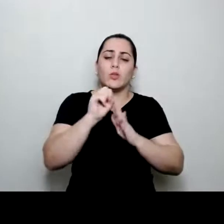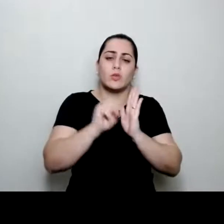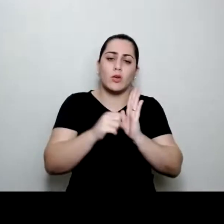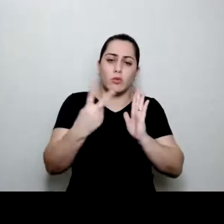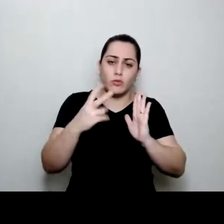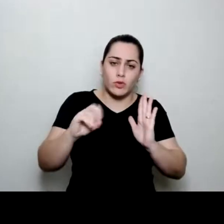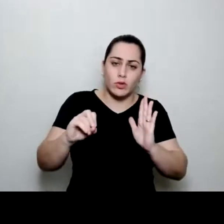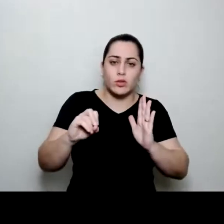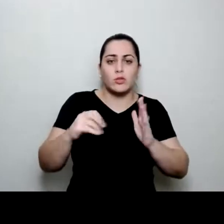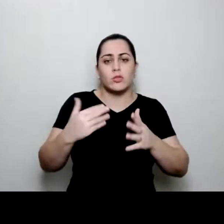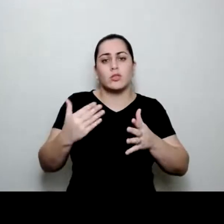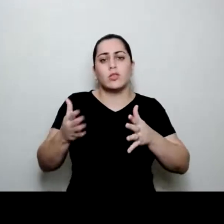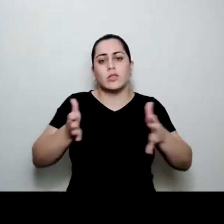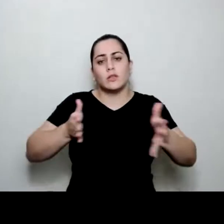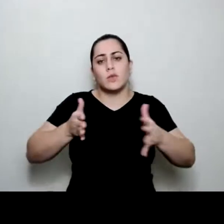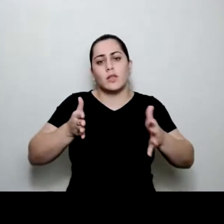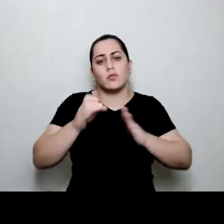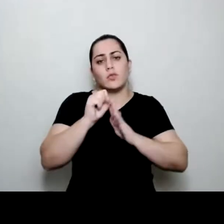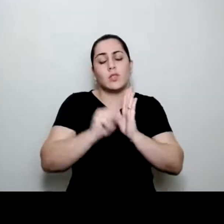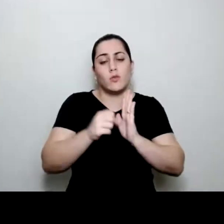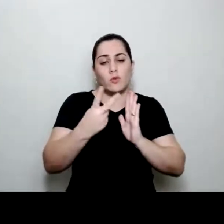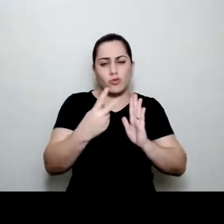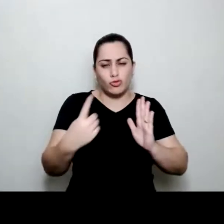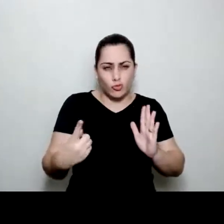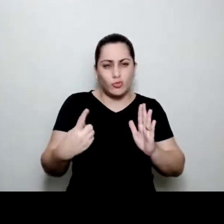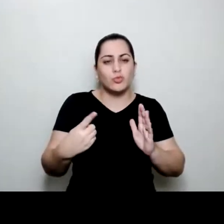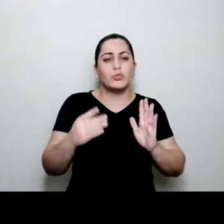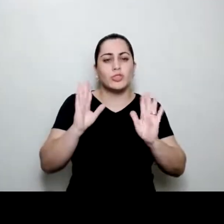e durante esse século XXI, como mencionou